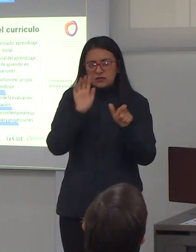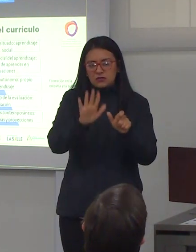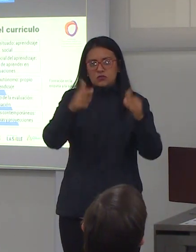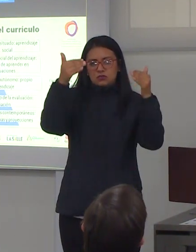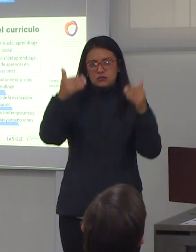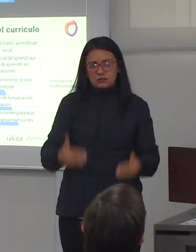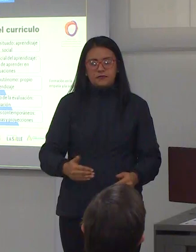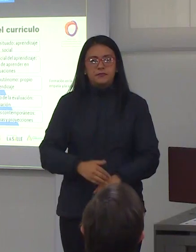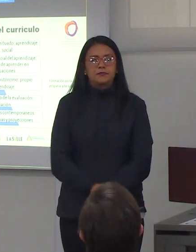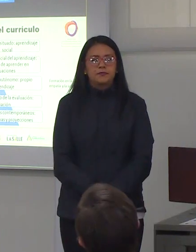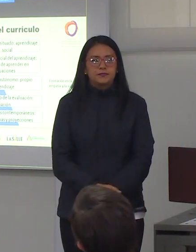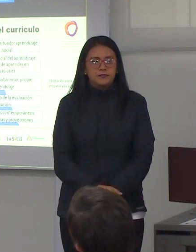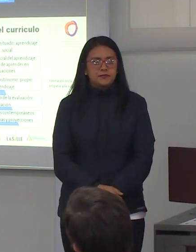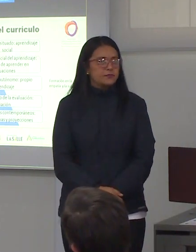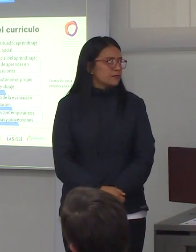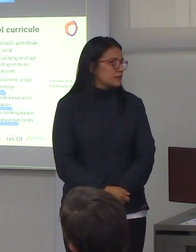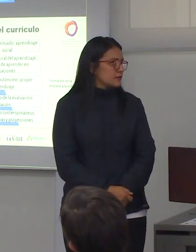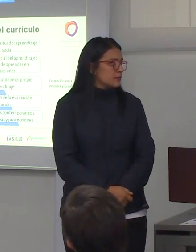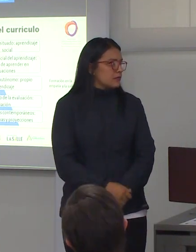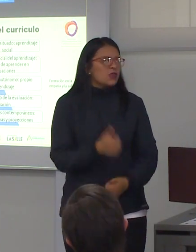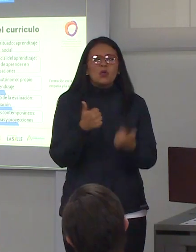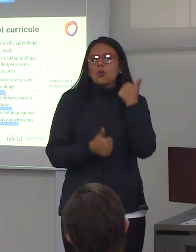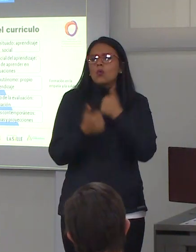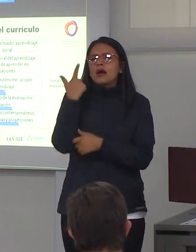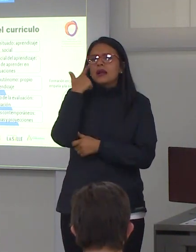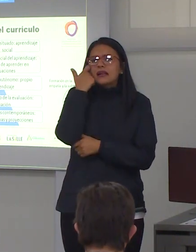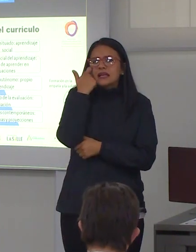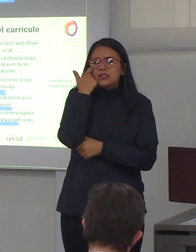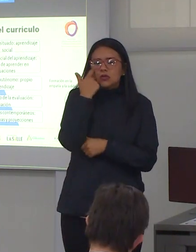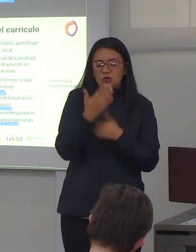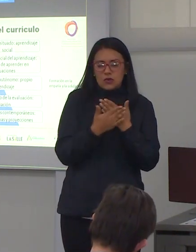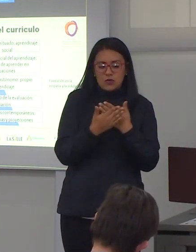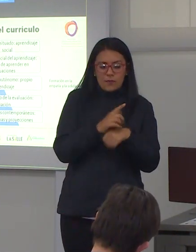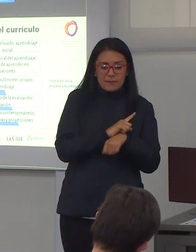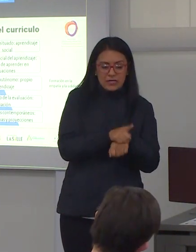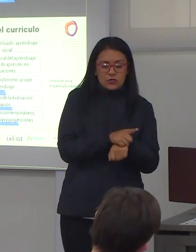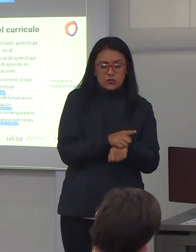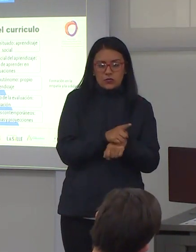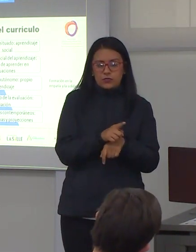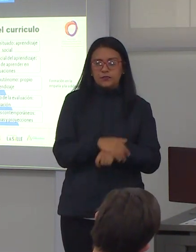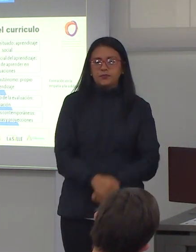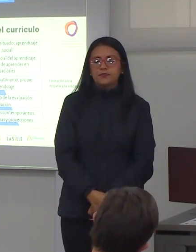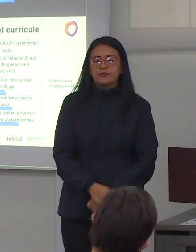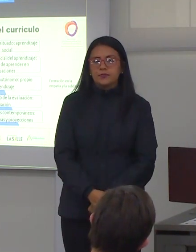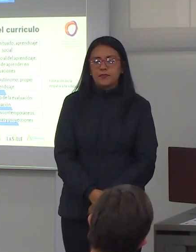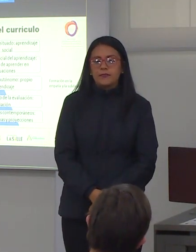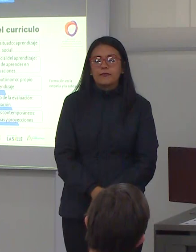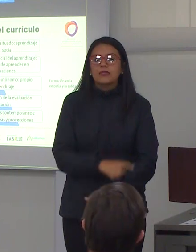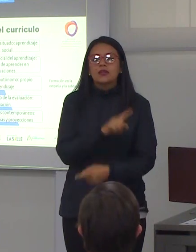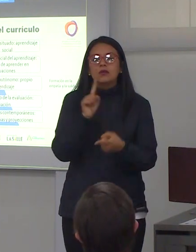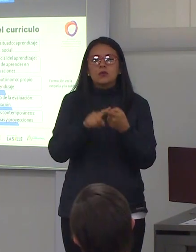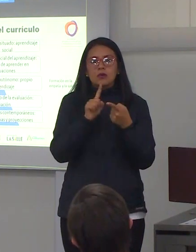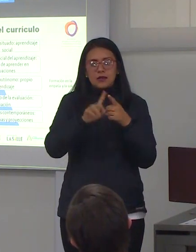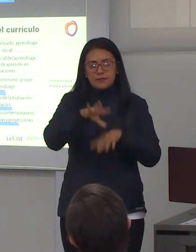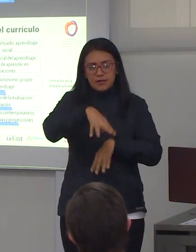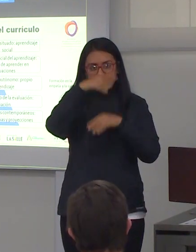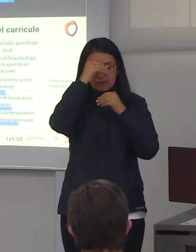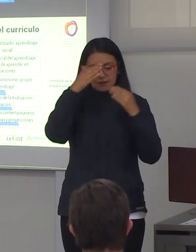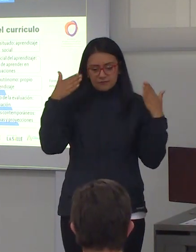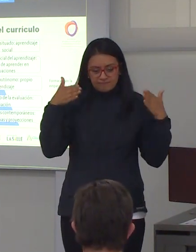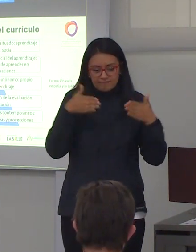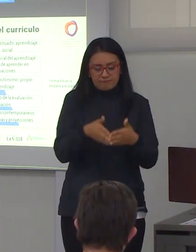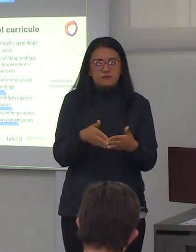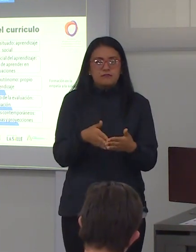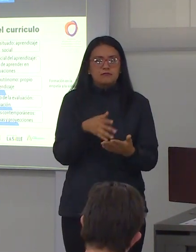discapacidad ¿cuáles son entonces los retos en ese minuto que me está regalando Felipe? uno el aprendizaje situado